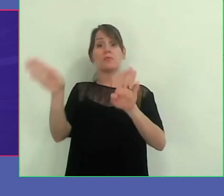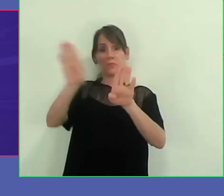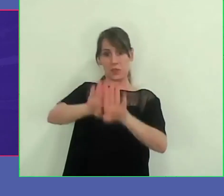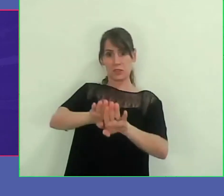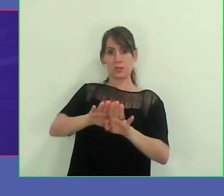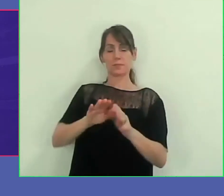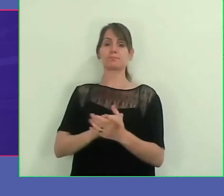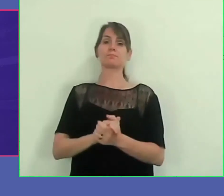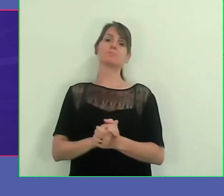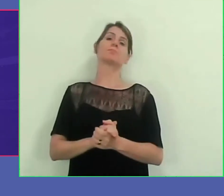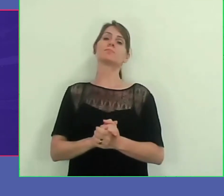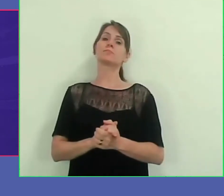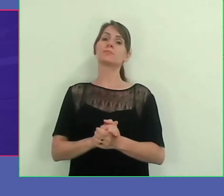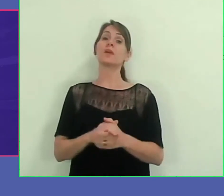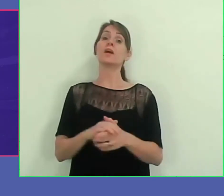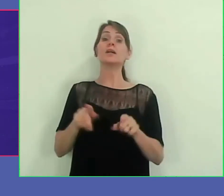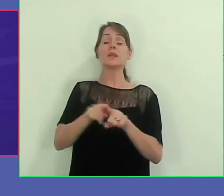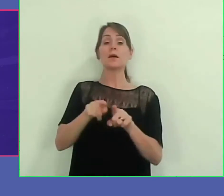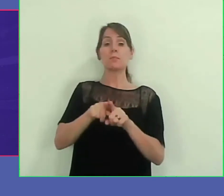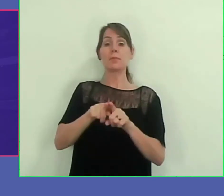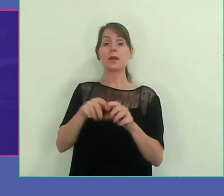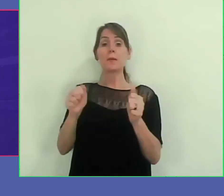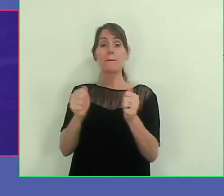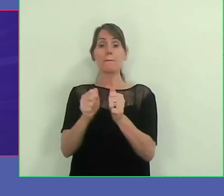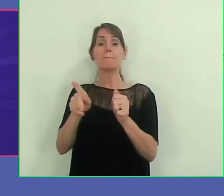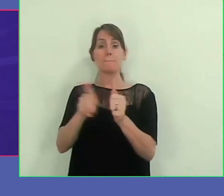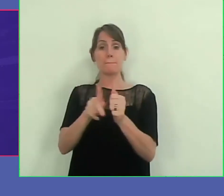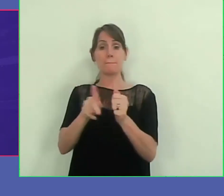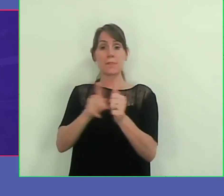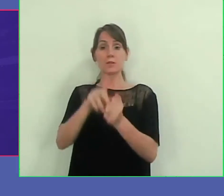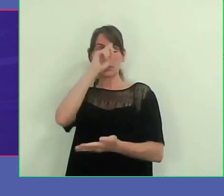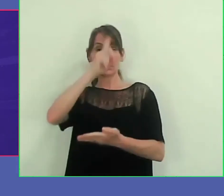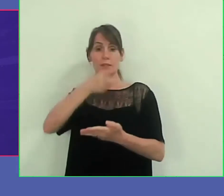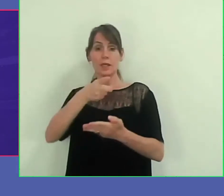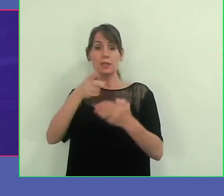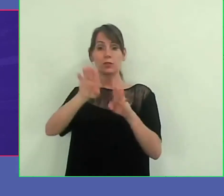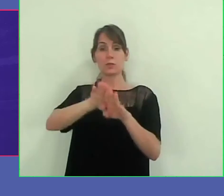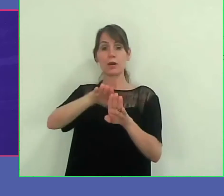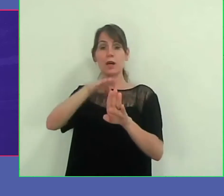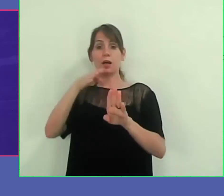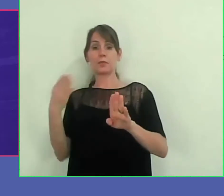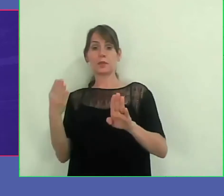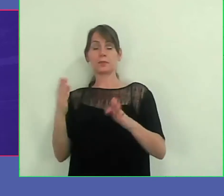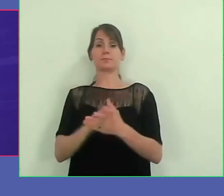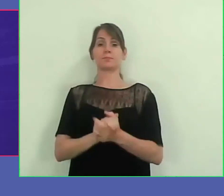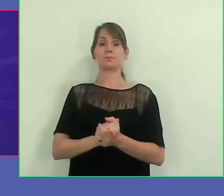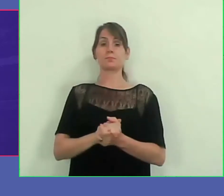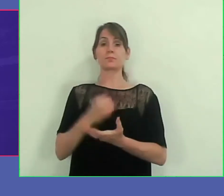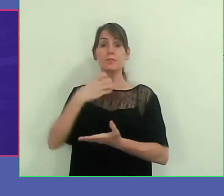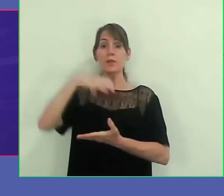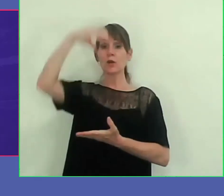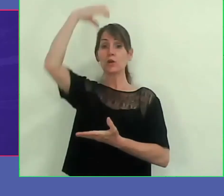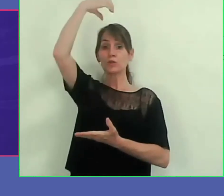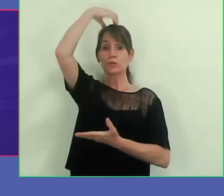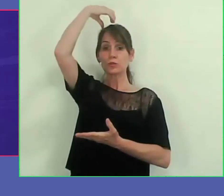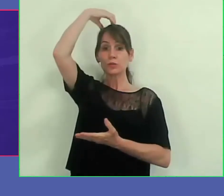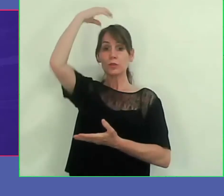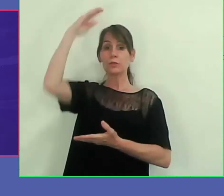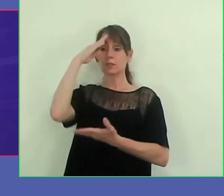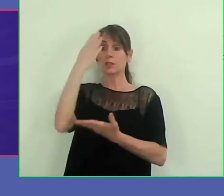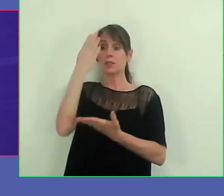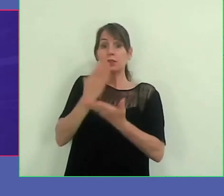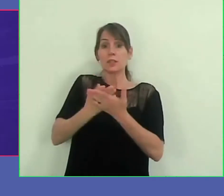a igreja, a porta do reino dos céus, para os judeus que crerem no dia do Pentecostes.